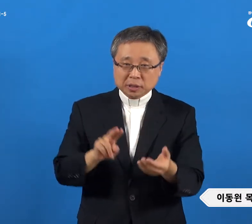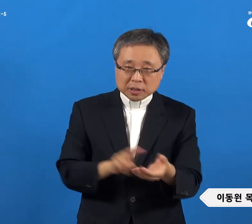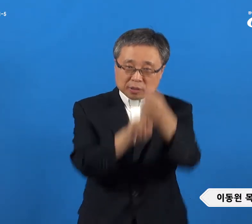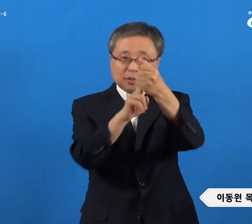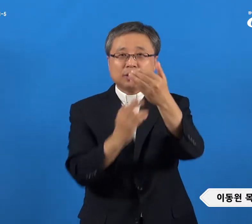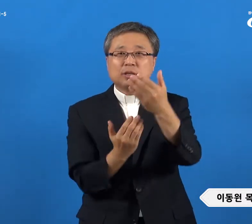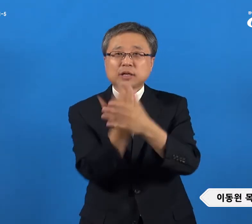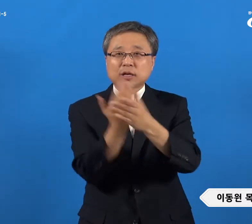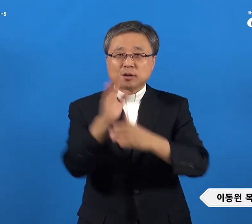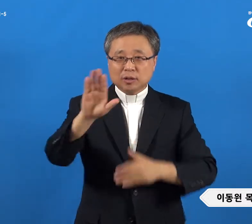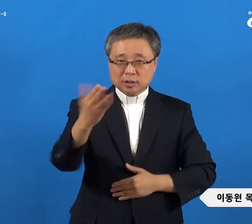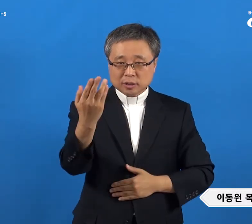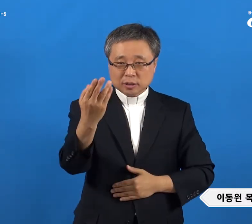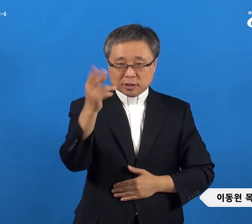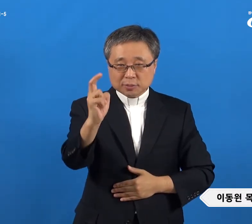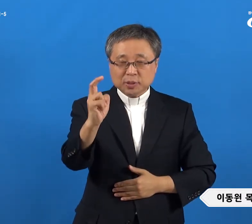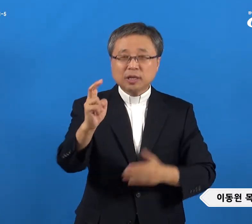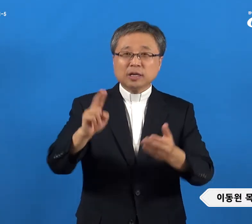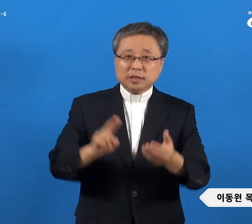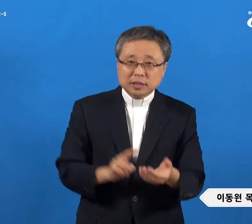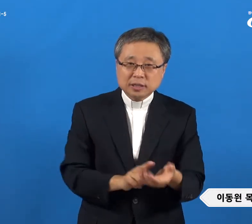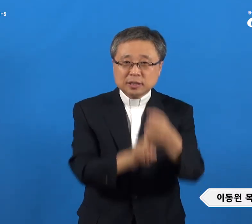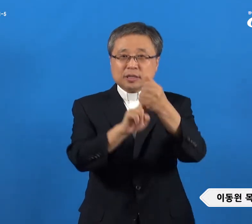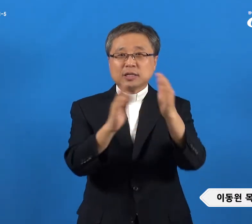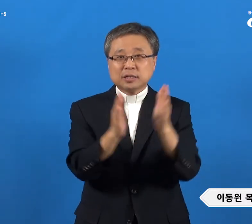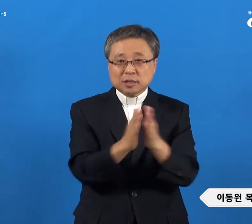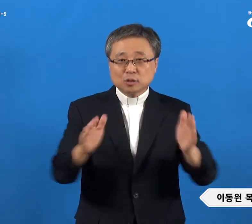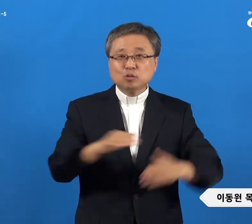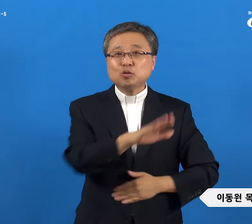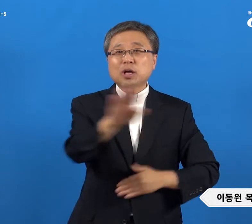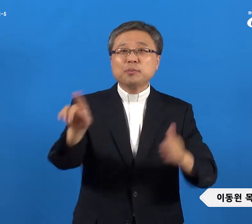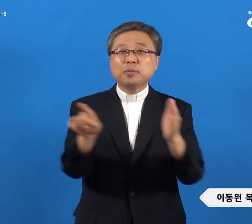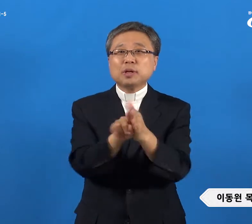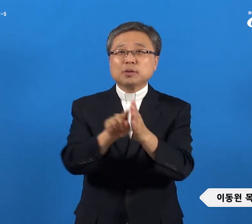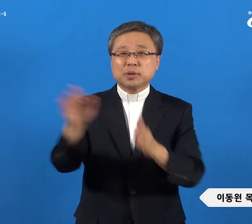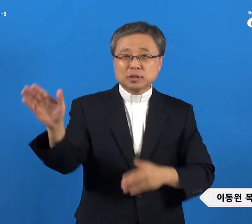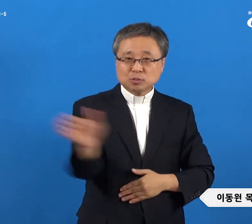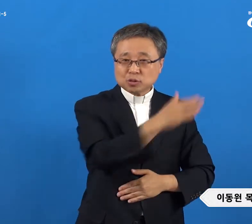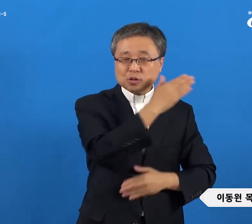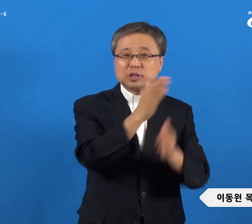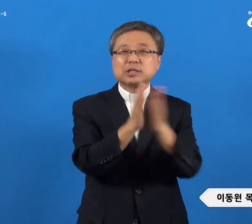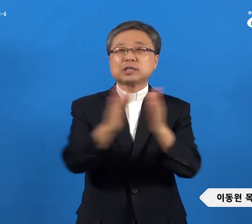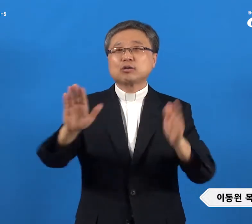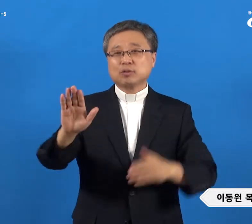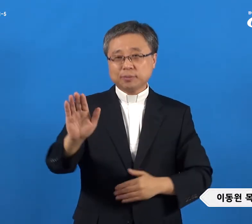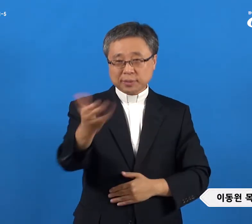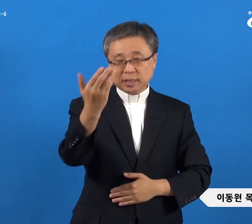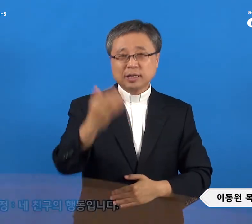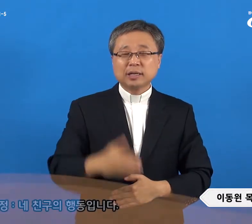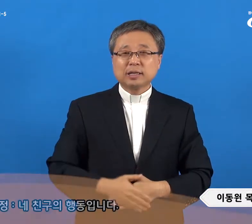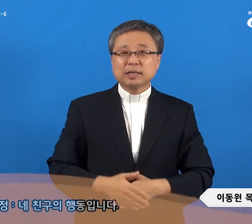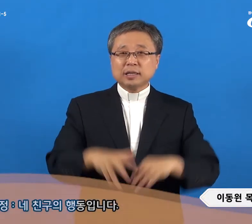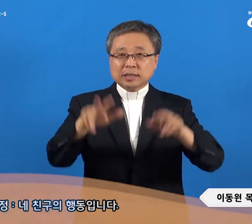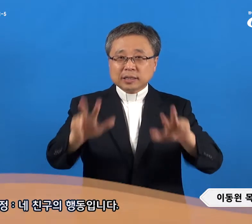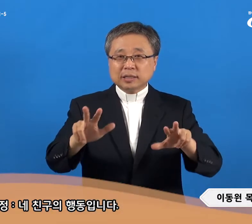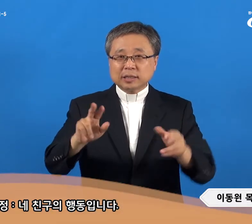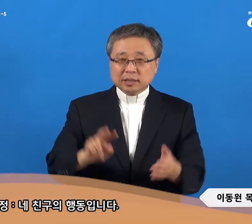것입니다. 기적의 시작, 우리의 믿음에서부터 기적은 시작되는 것입니다. 이제 기적의